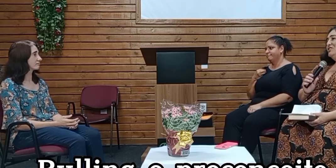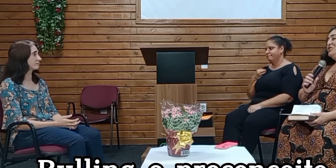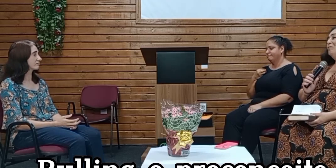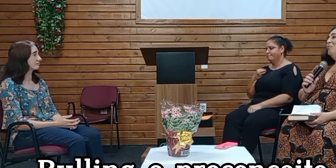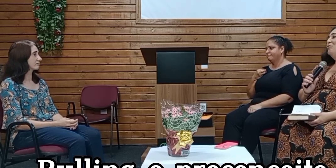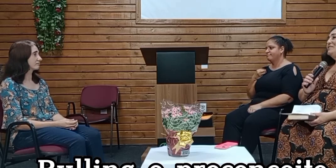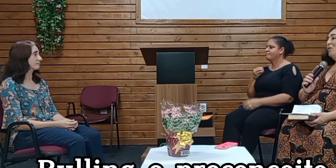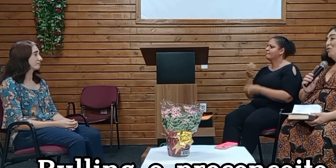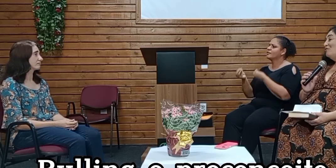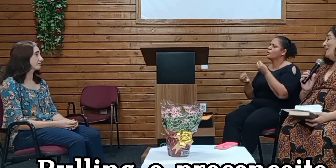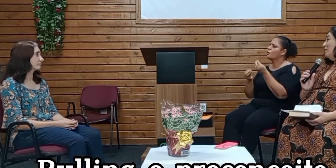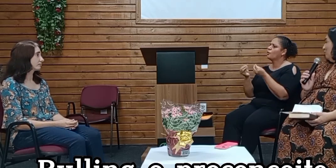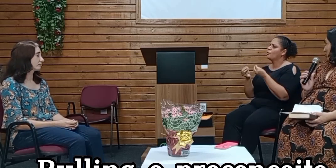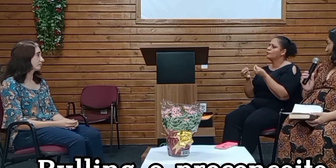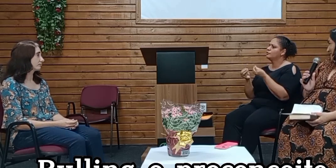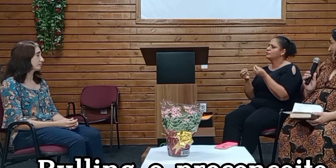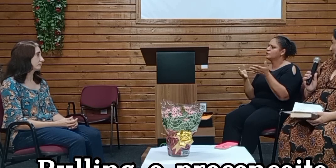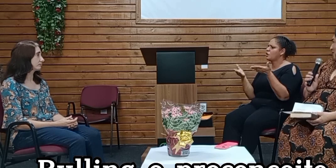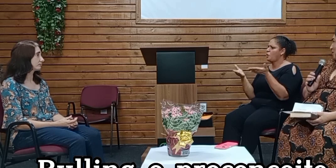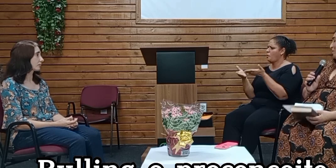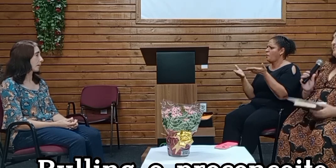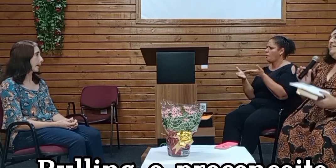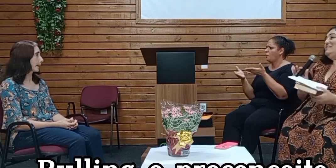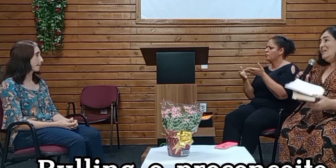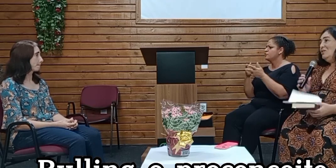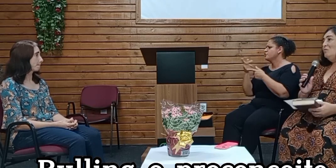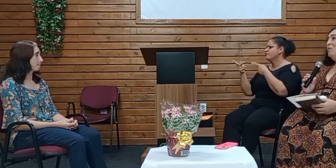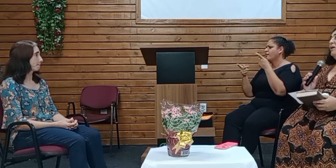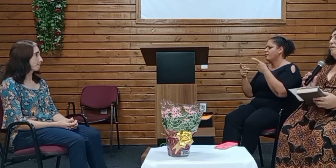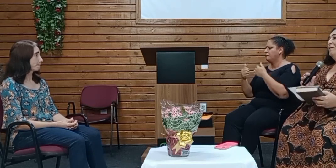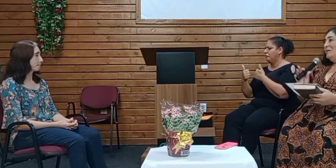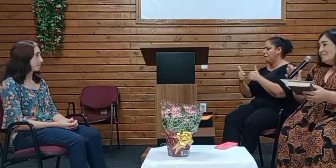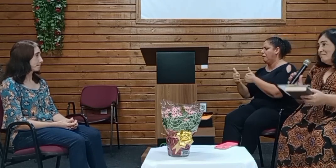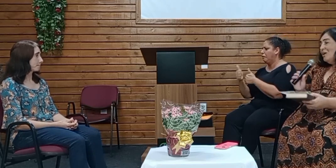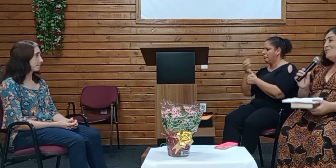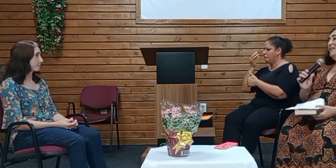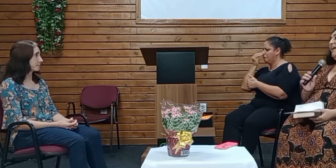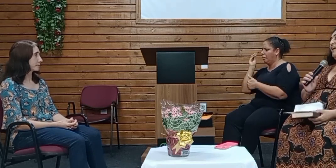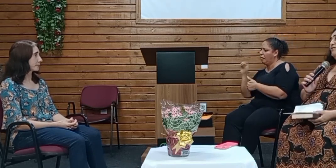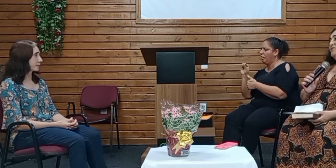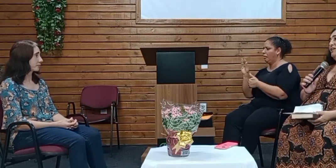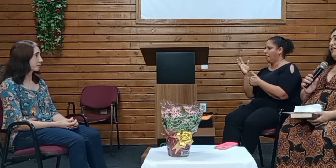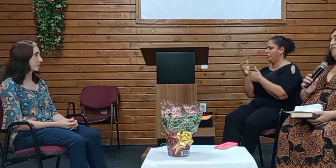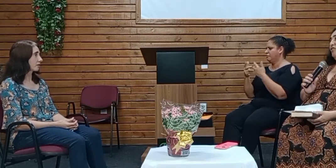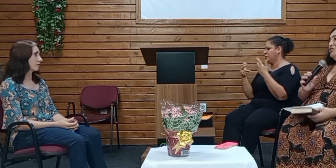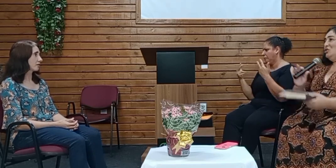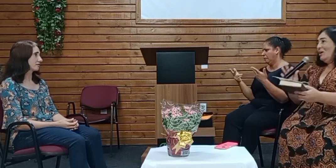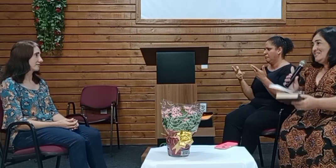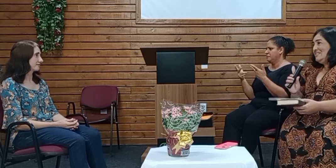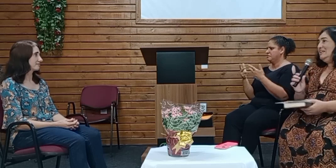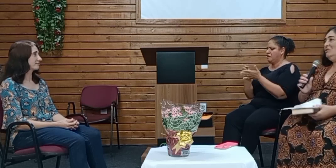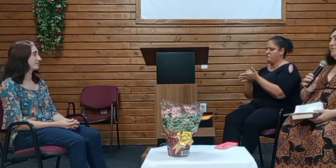E tinha muito assim, hoje fala bullying, né? Perseguição, maus tratos, falta